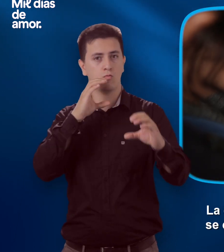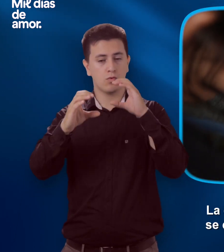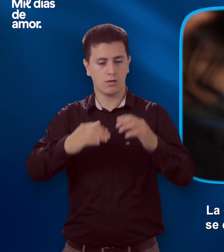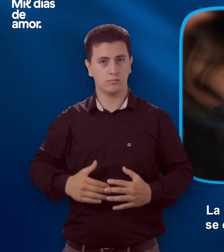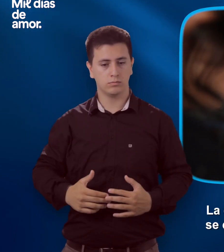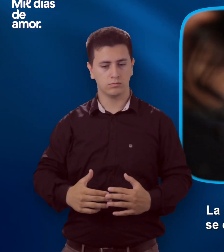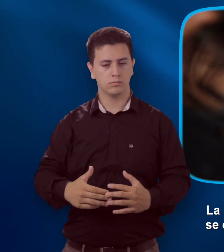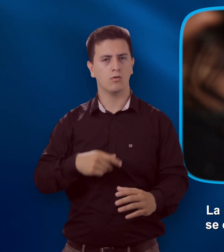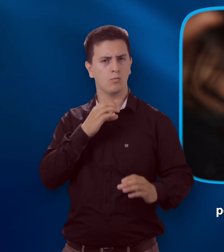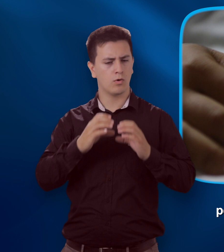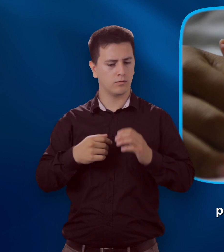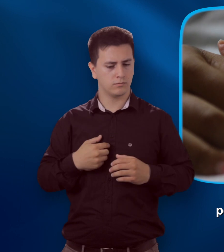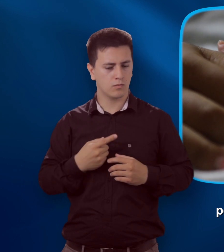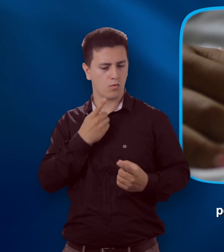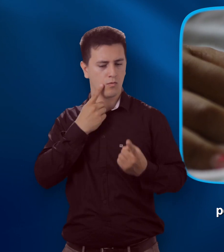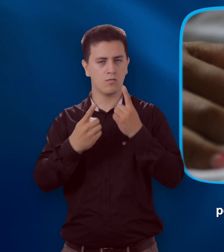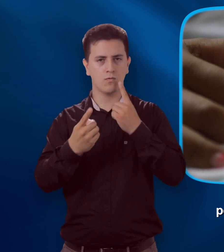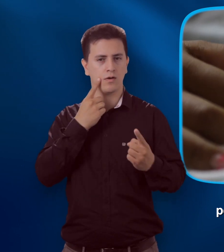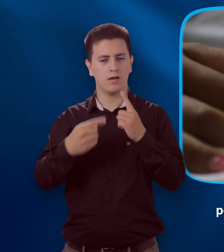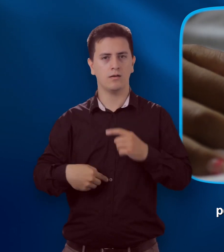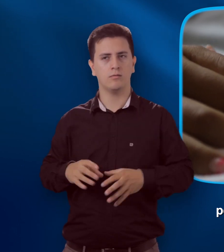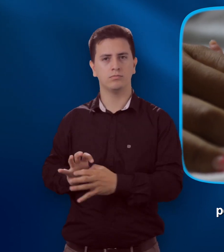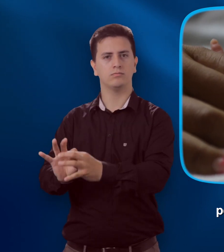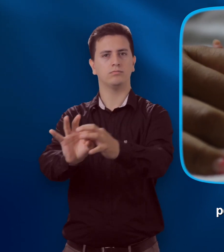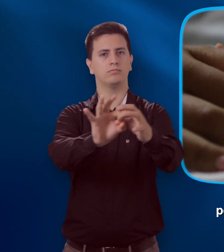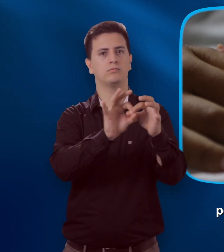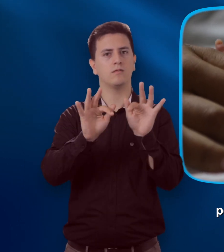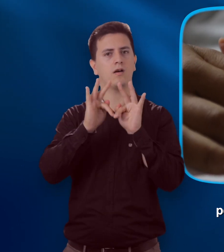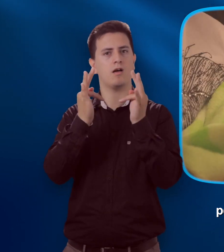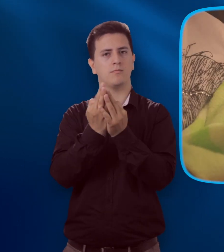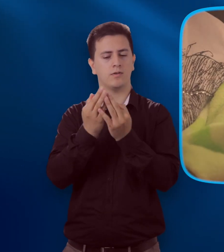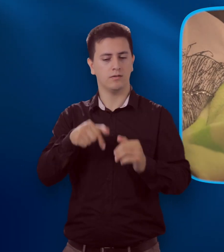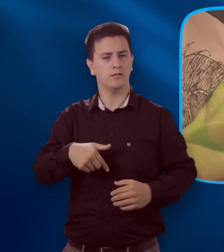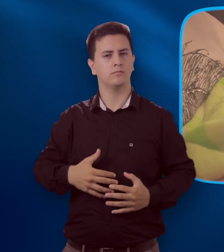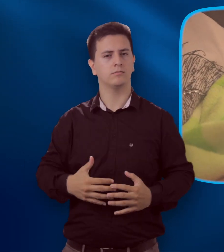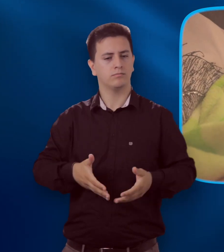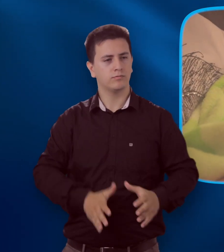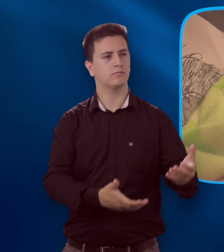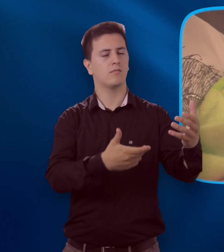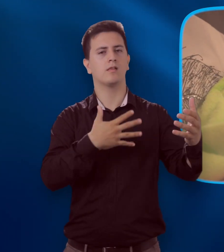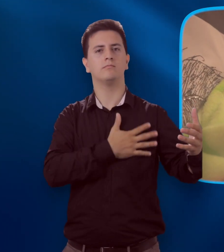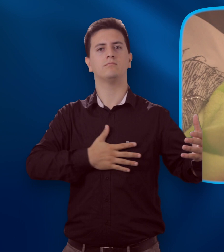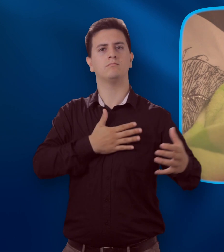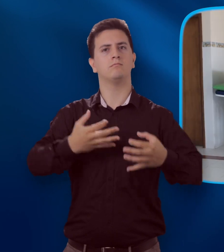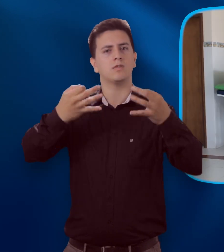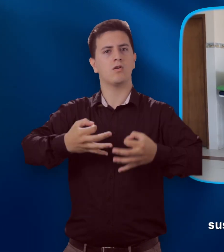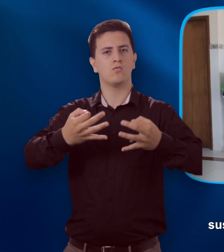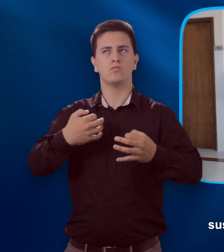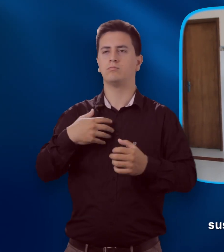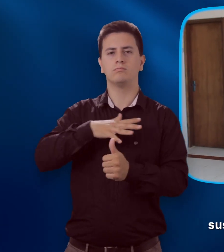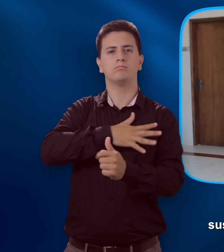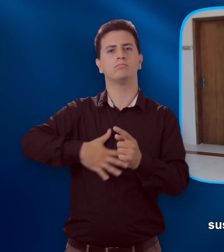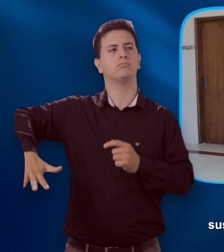se establecen desde el embarazo permite que el bebé fortalezca sus lazos con la familia, se sienta seguro y crezca en un ambiente